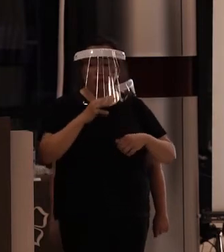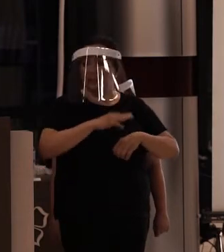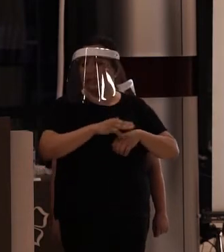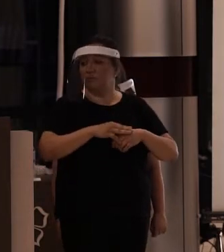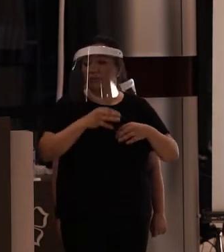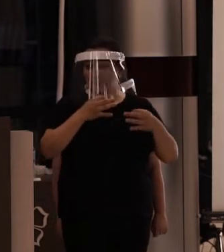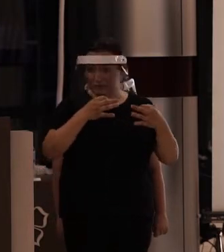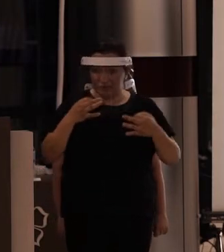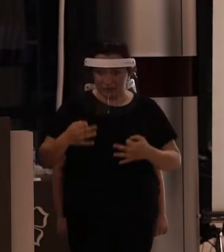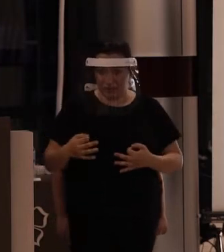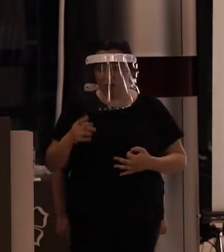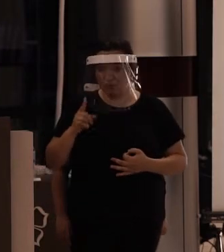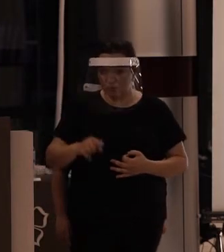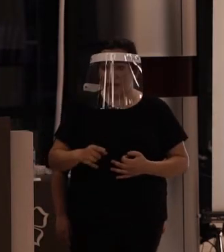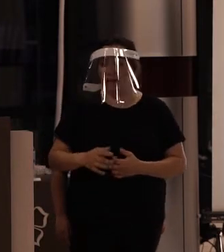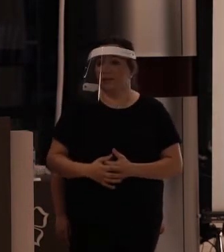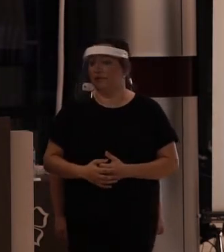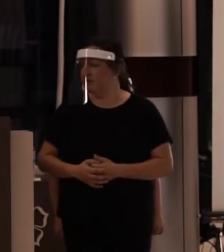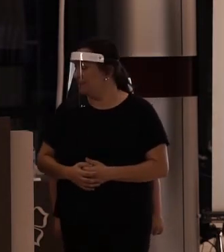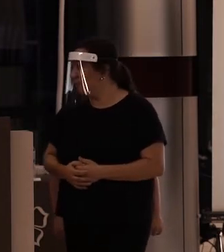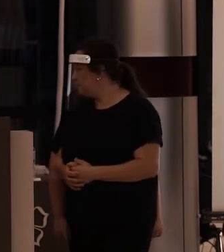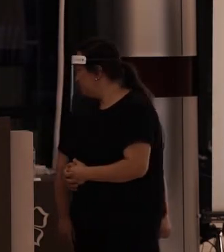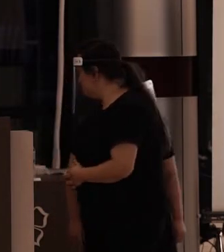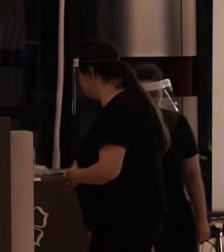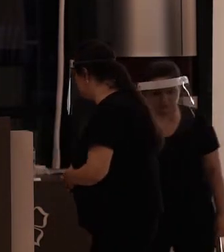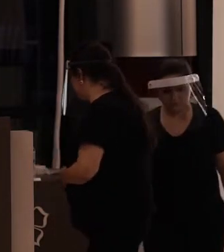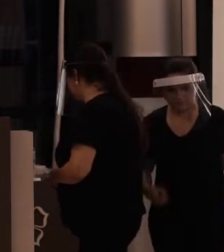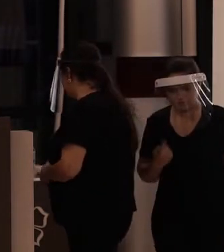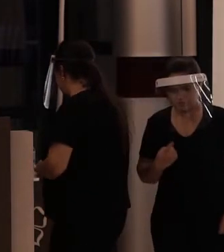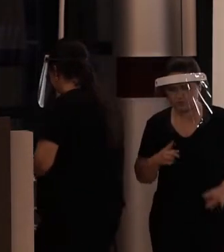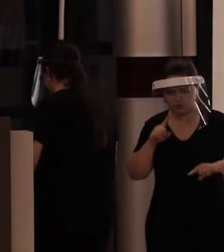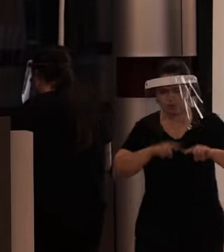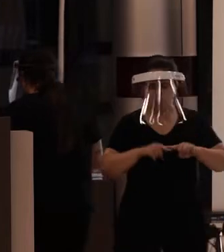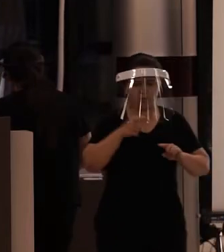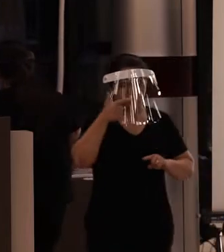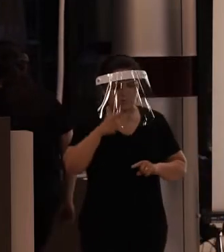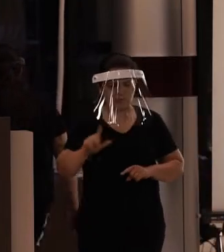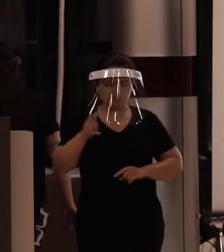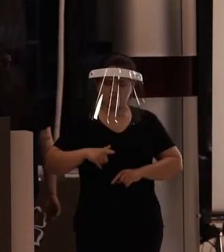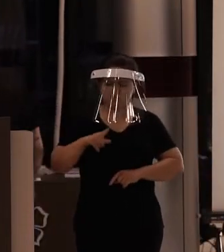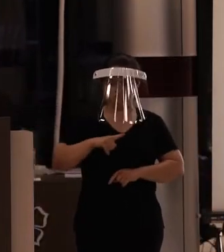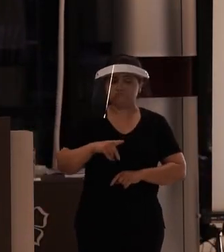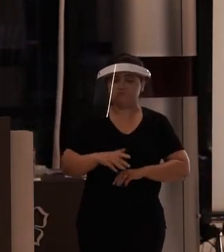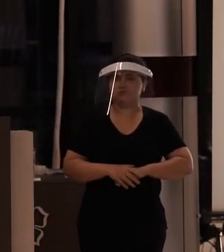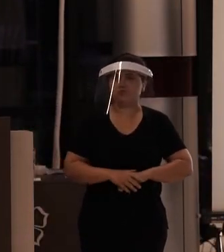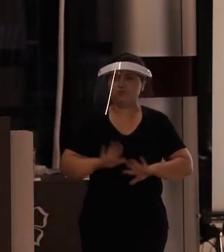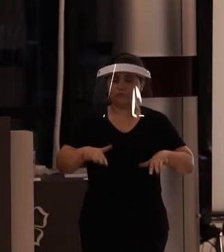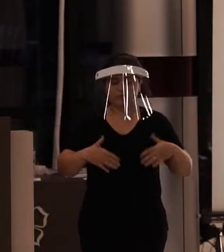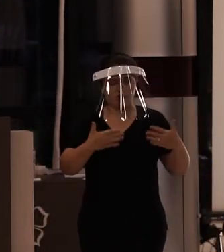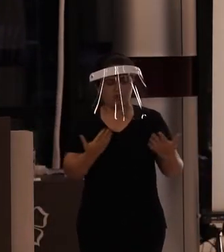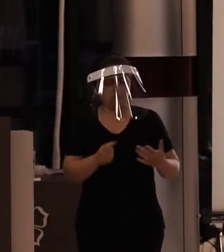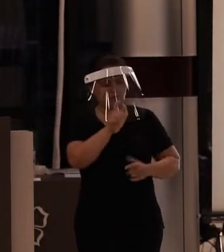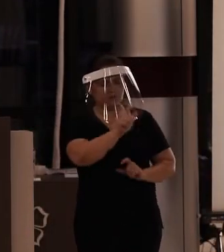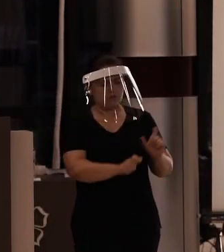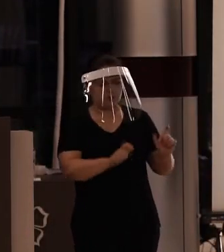temperatura admissível que um componente pode ter. Então, esses valores